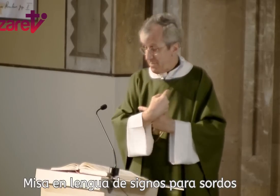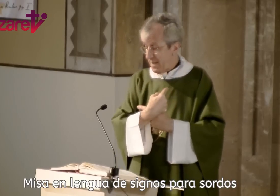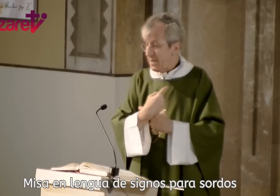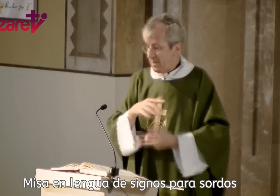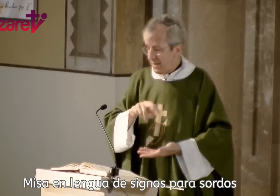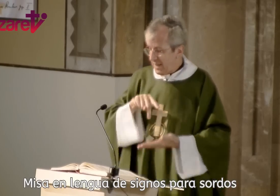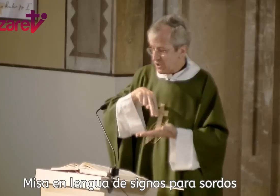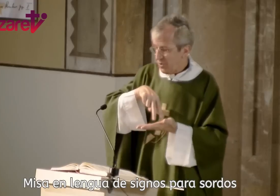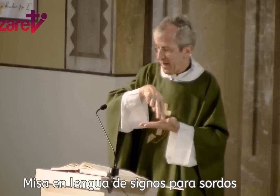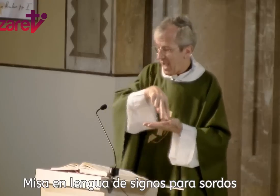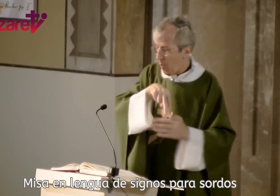mándame ir sobre el agua».